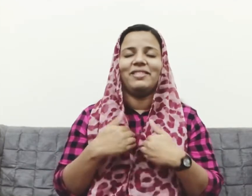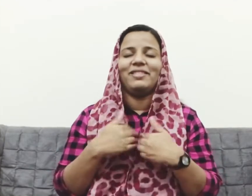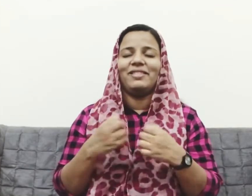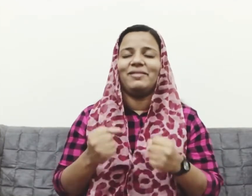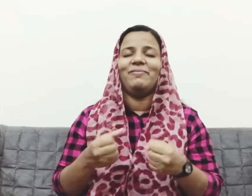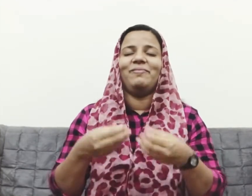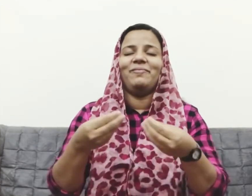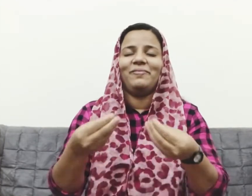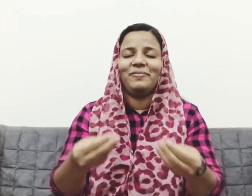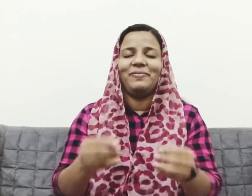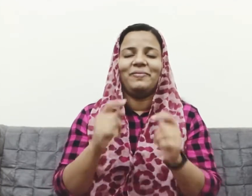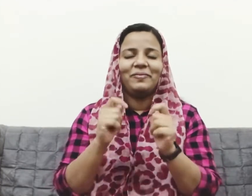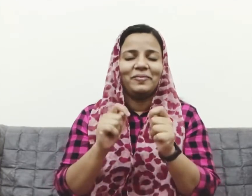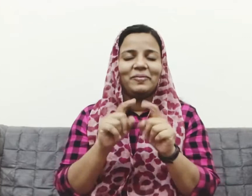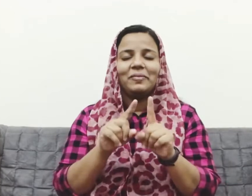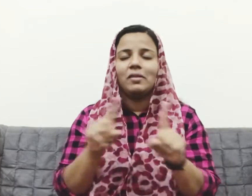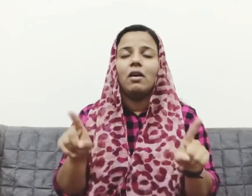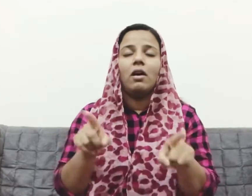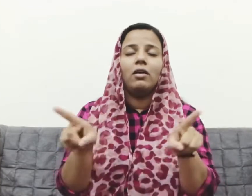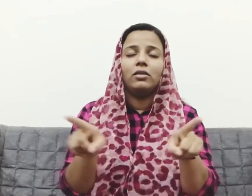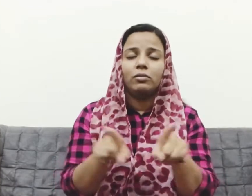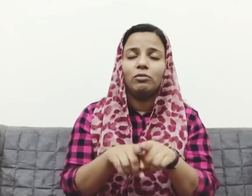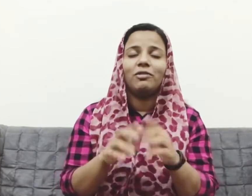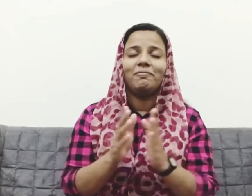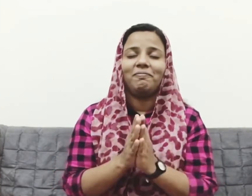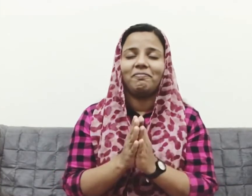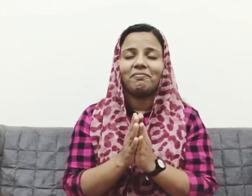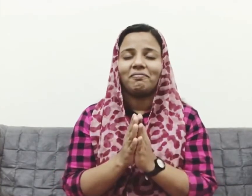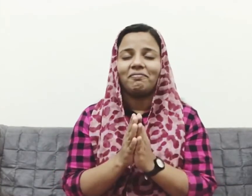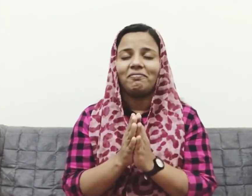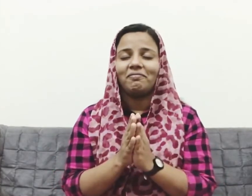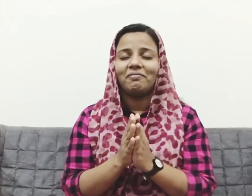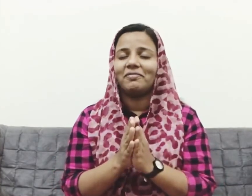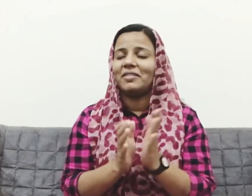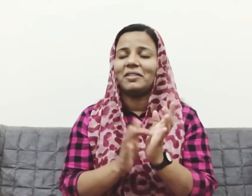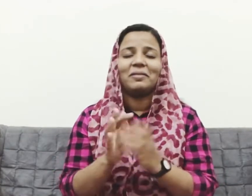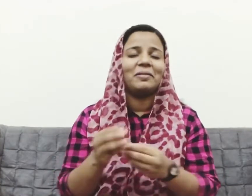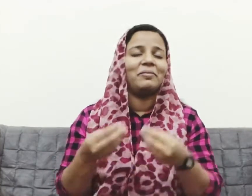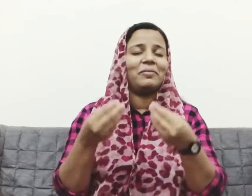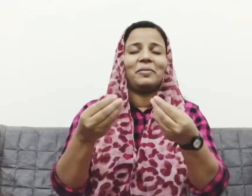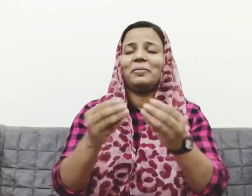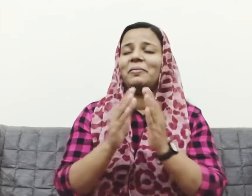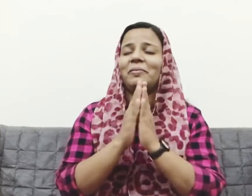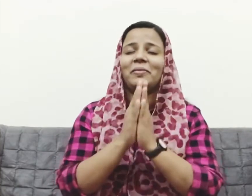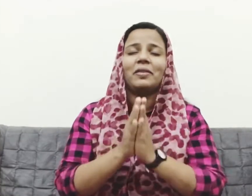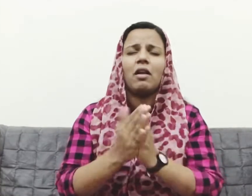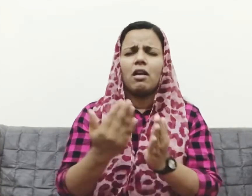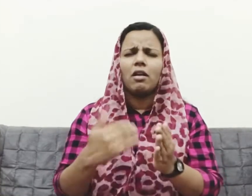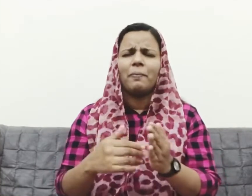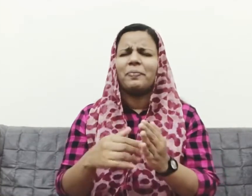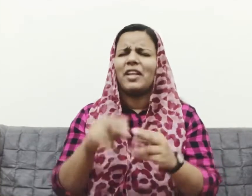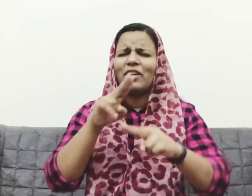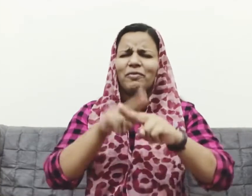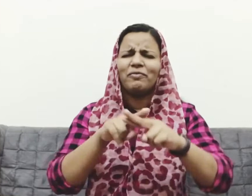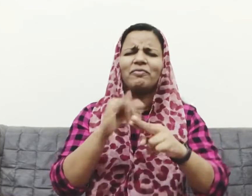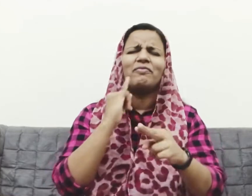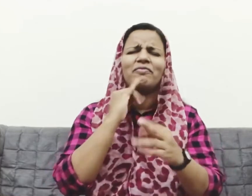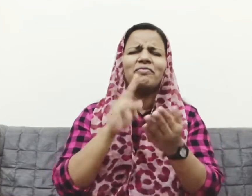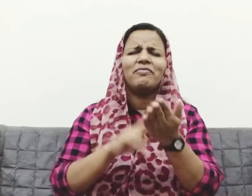സൗഖ്യമാകട്ടെ. ഹല്ലേലൂയ. അതുപോലെ കർത്താവേ, ആമേൻ ആമേൻ. അങ്ങയുടെ കരങ്ങളിലേക്ക് ഏൽപ്പിച്ച് പ്രാർത്ഥിക്കുക. ആമേൻ. കാലിൻ്റെ വിരലുകൾ